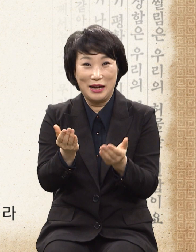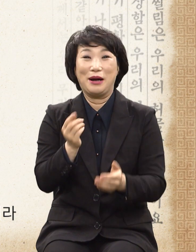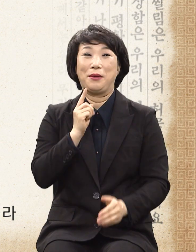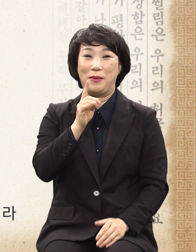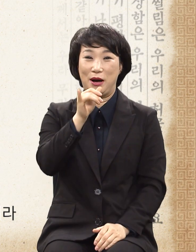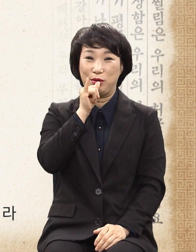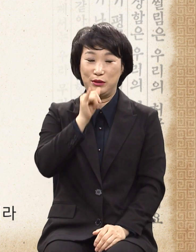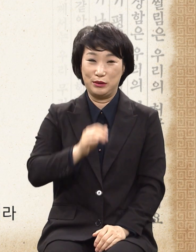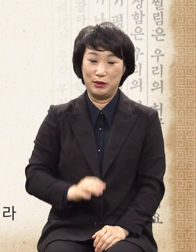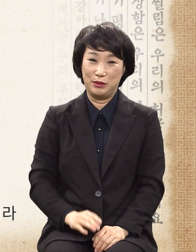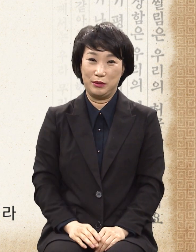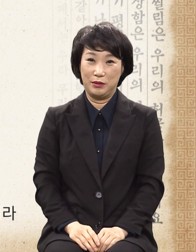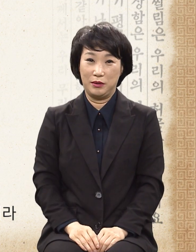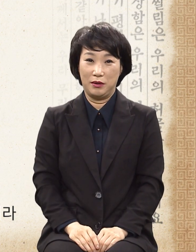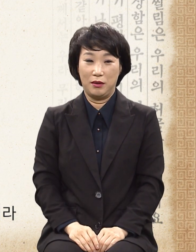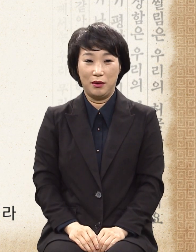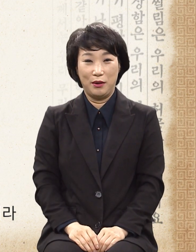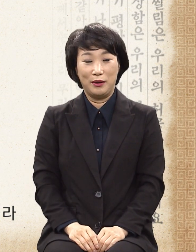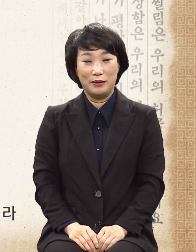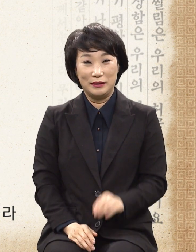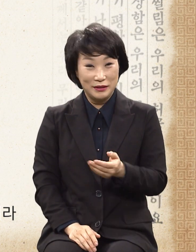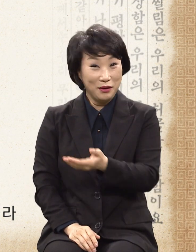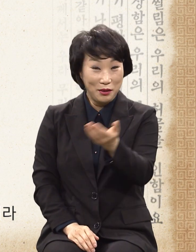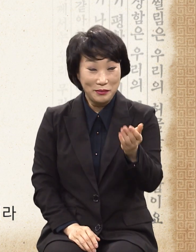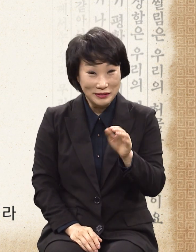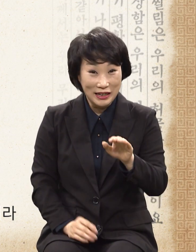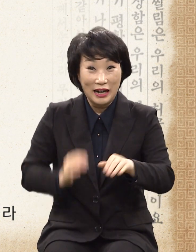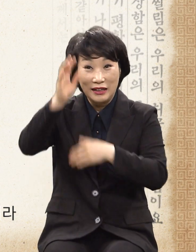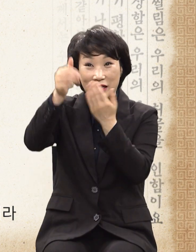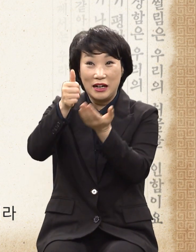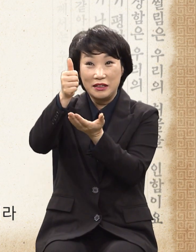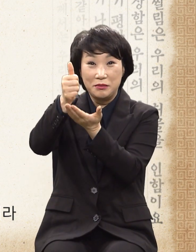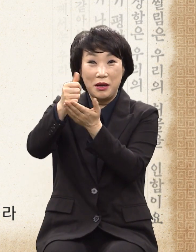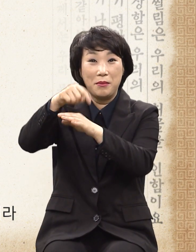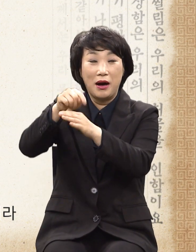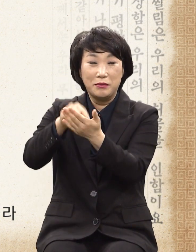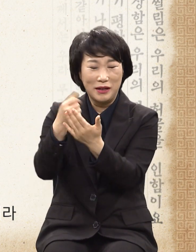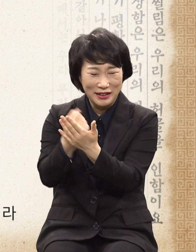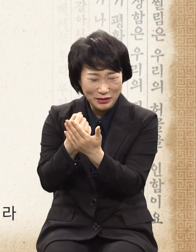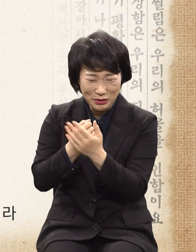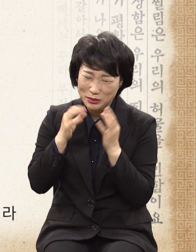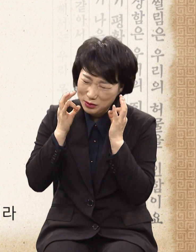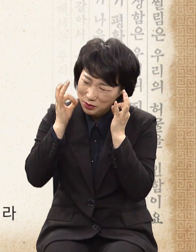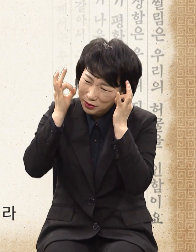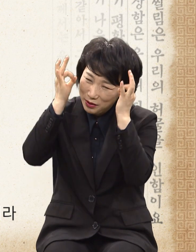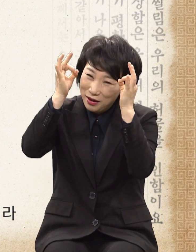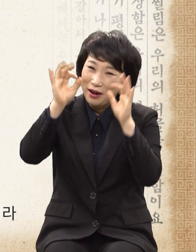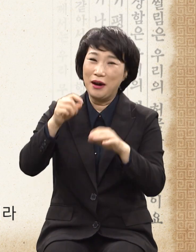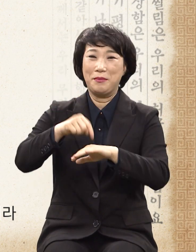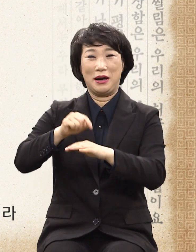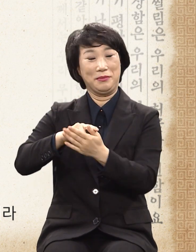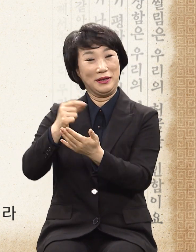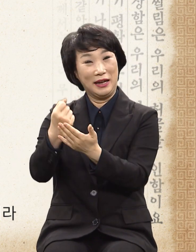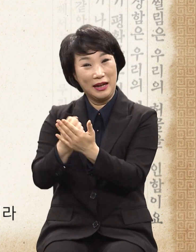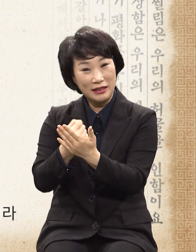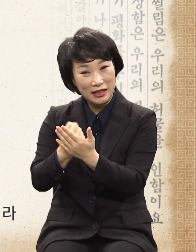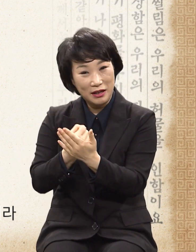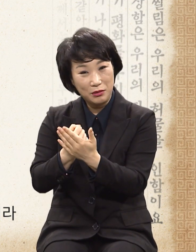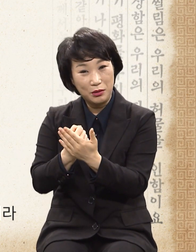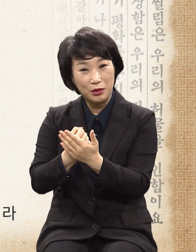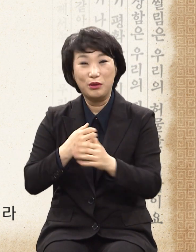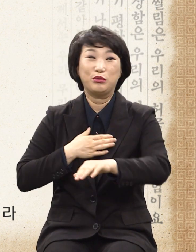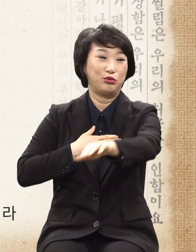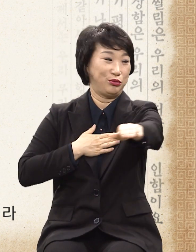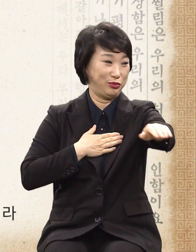사역이시다라고 바라볼 때 얼마나 하나님께서 애쓰고 노력하고 애타면서